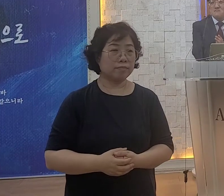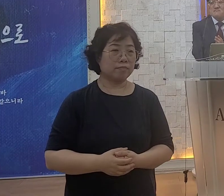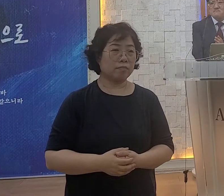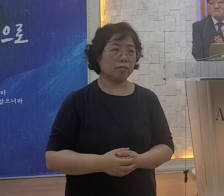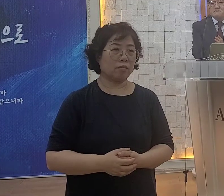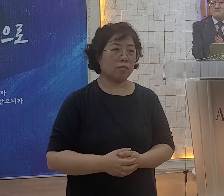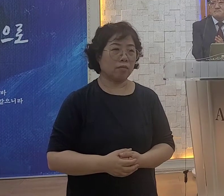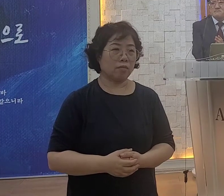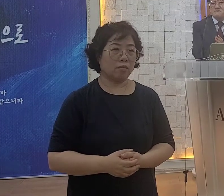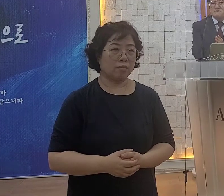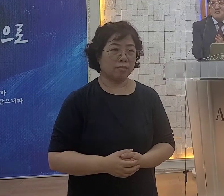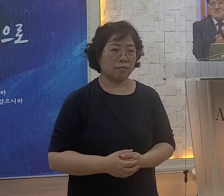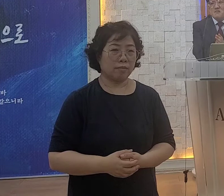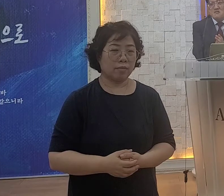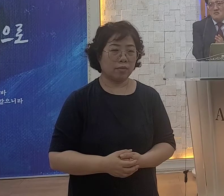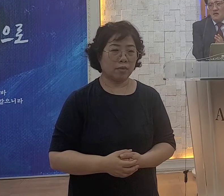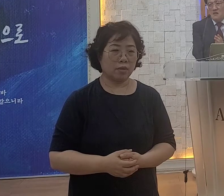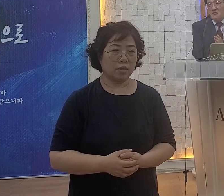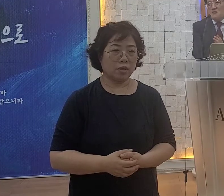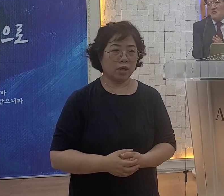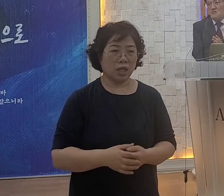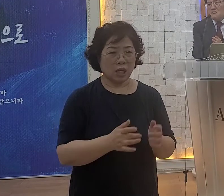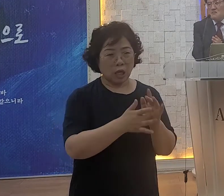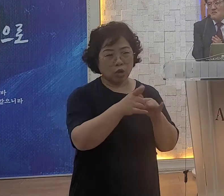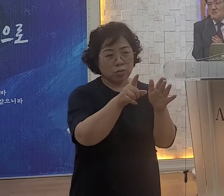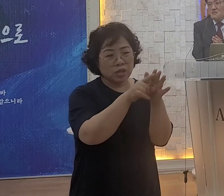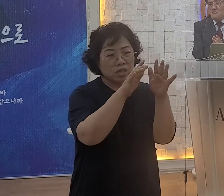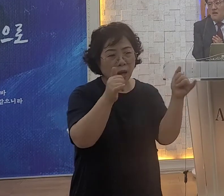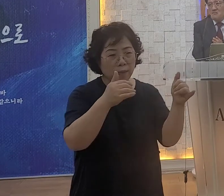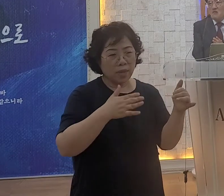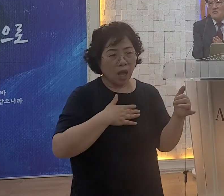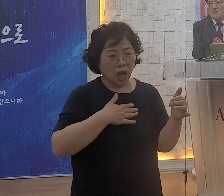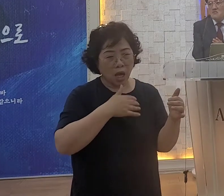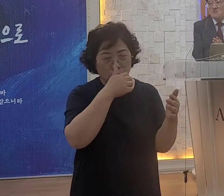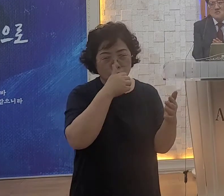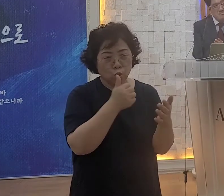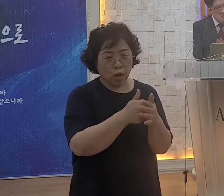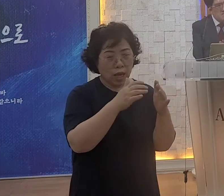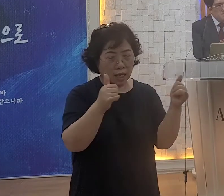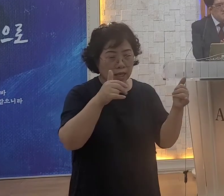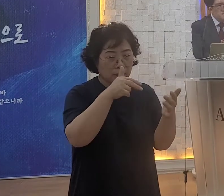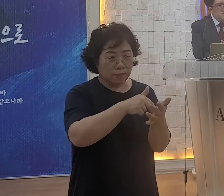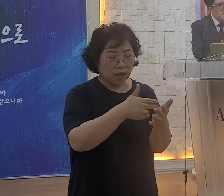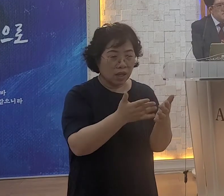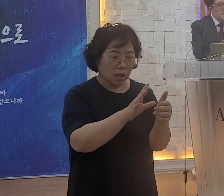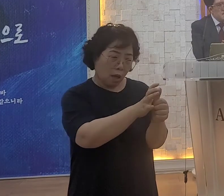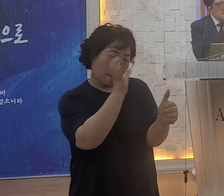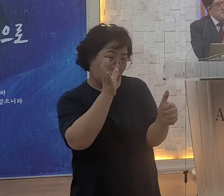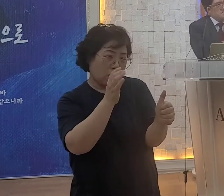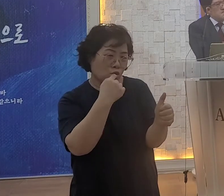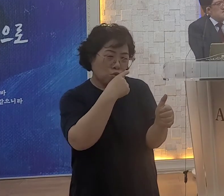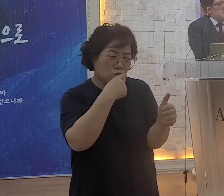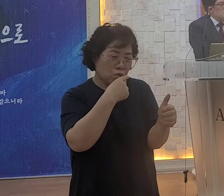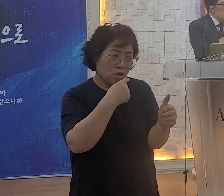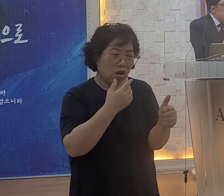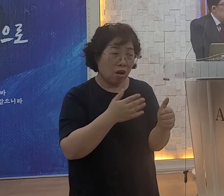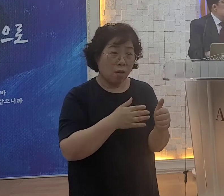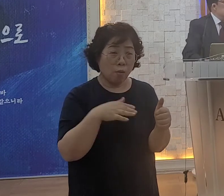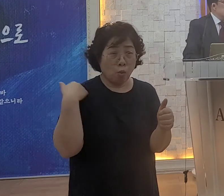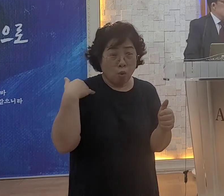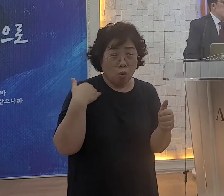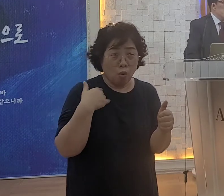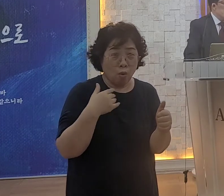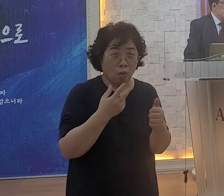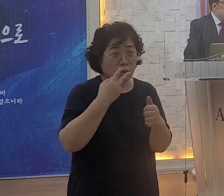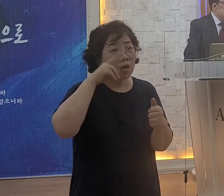저도 그래요. 여러분 이게 얼마나 이게 말도 안 되는 짓인지 몰라요. 아니 죄인이 죄인을